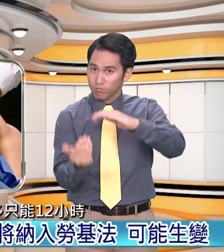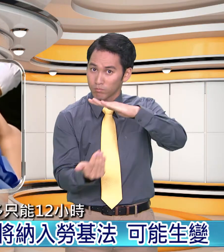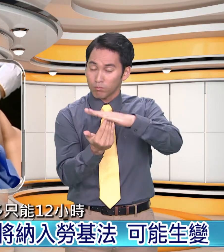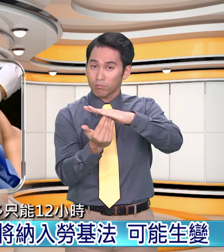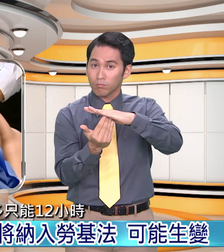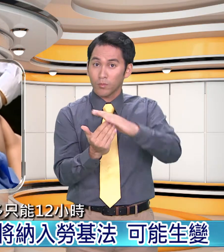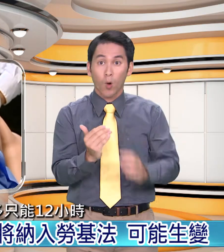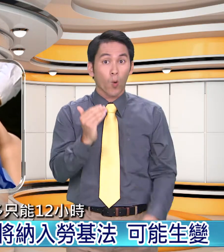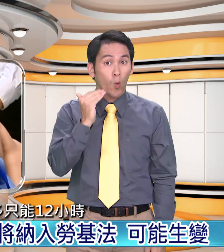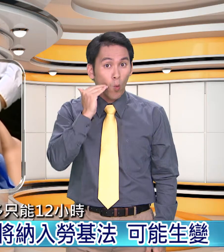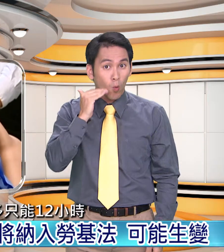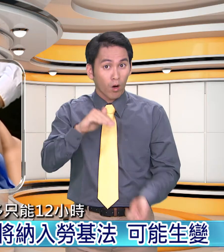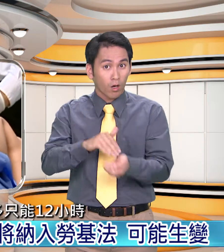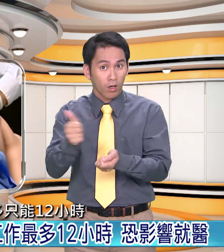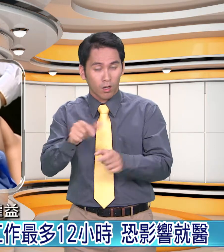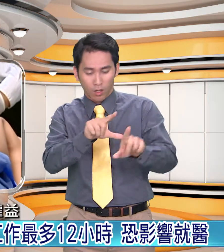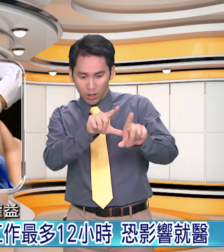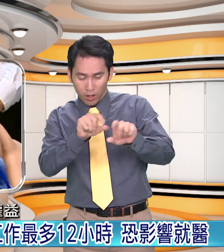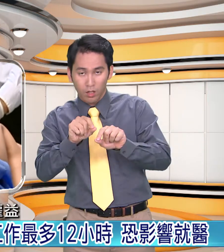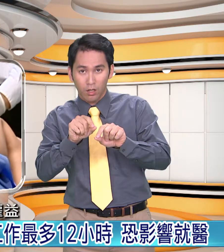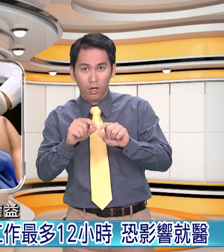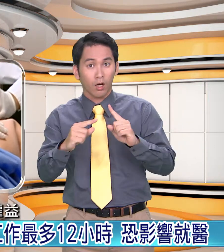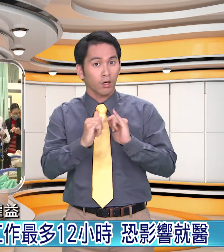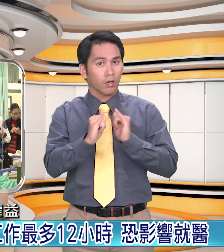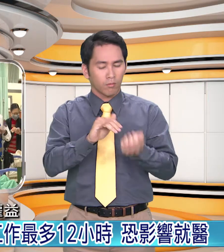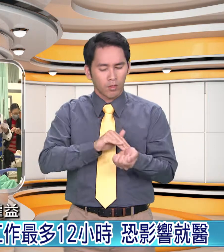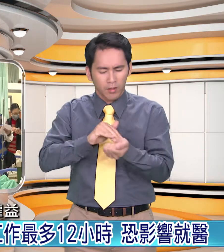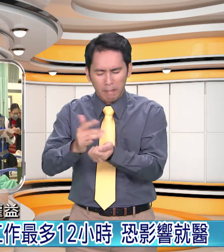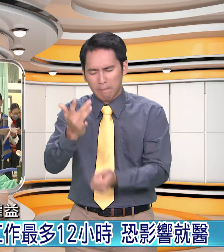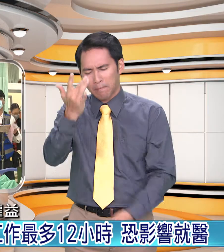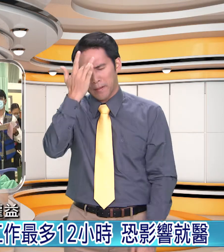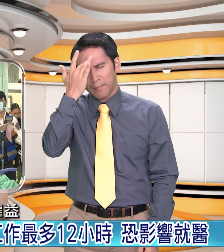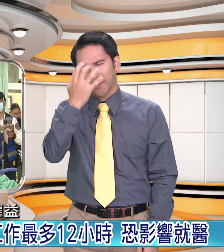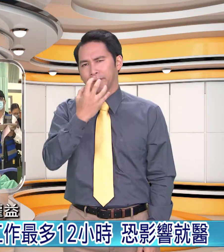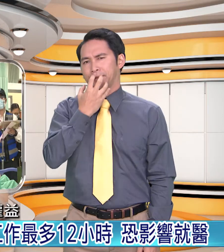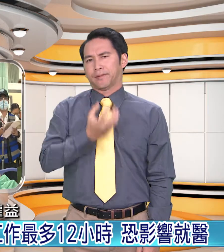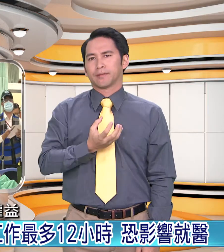只能12小时，将重创民众就医权益。